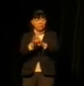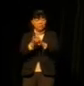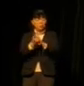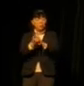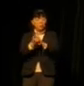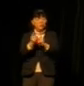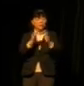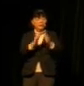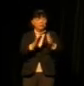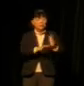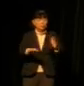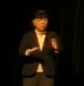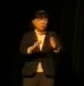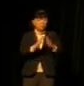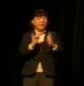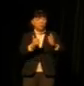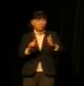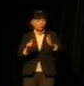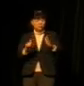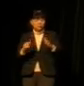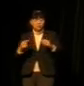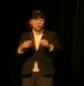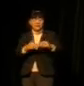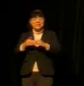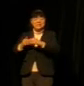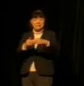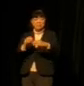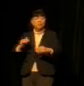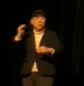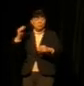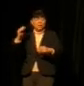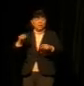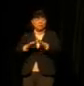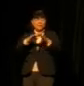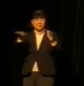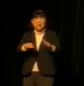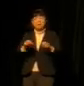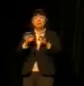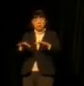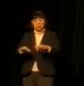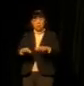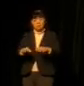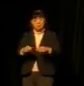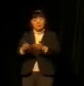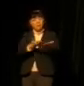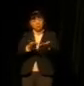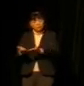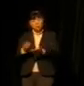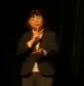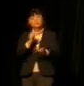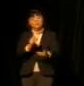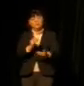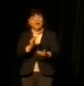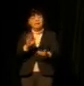無料でね、来てください、夏休みね、休めてくださいっていうことでね、来ました。これ